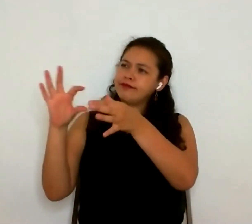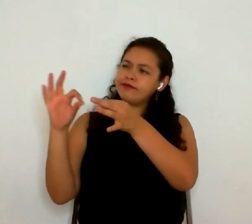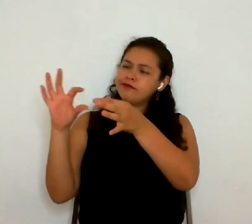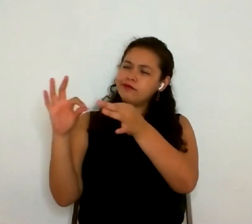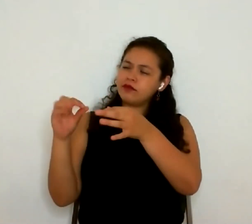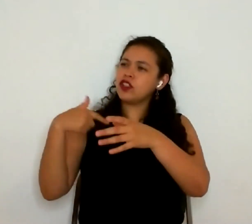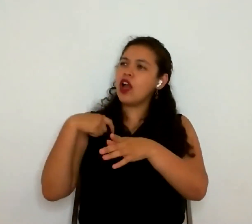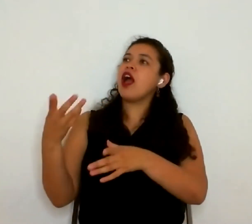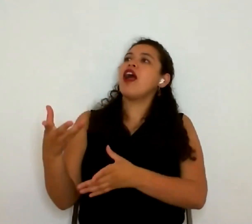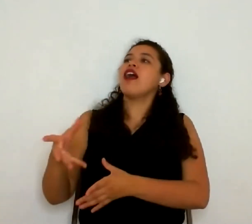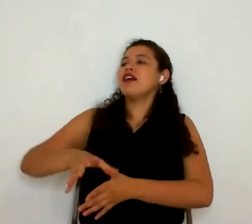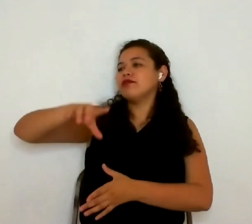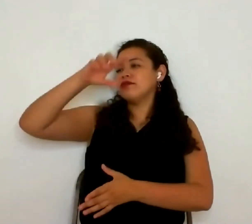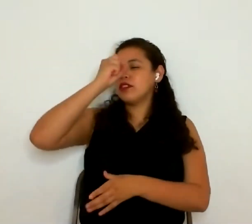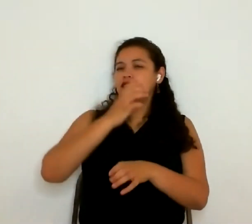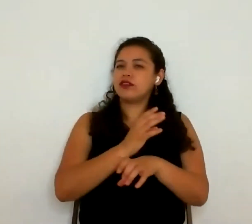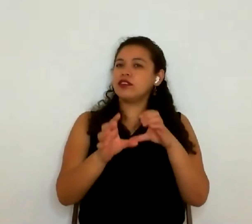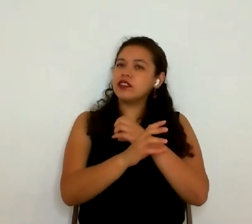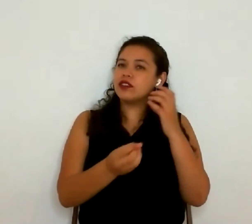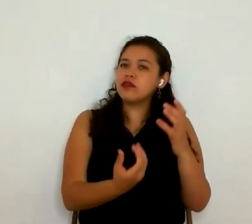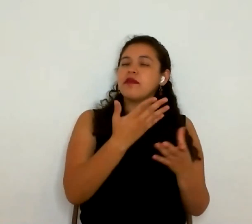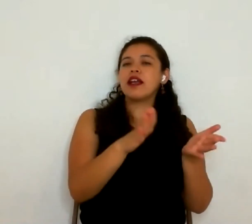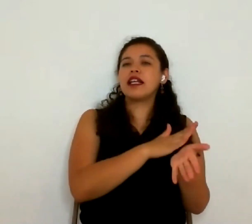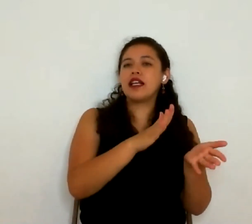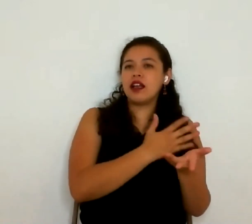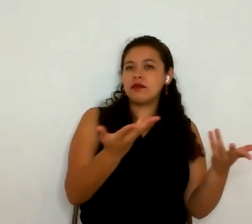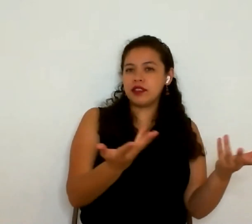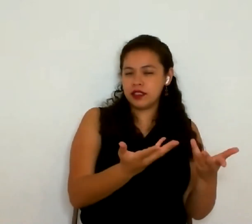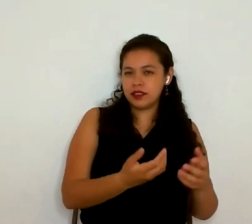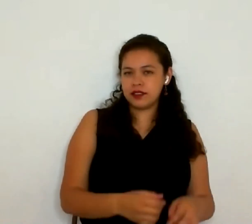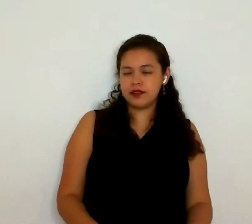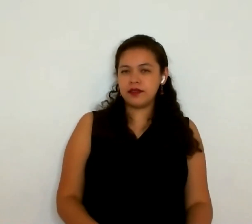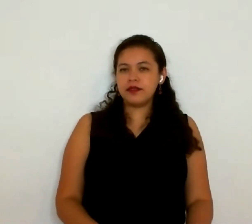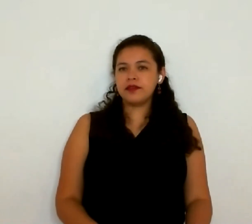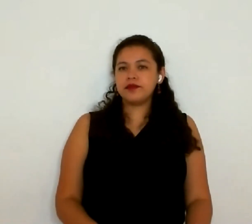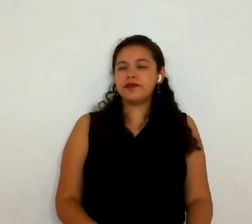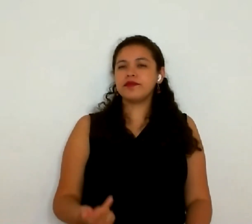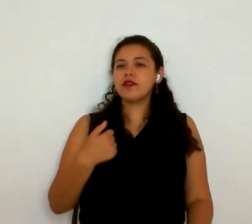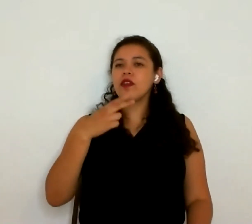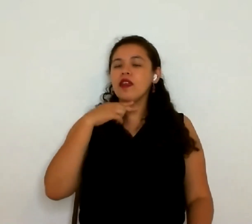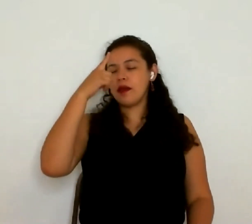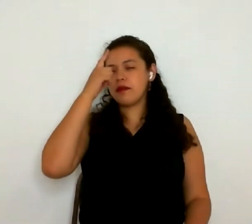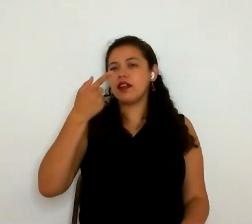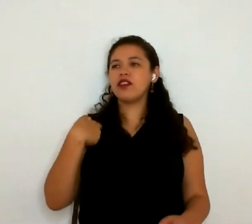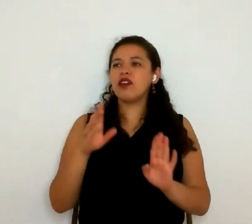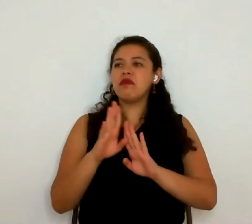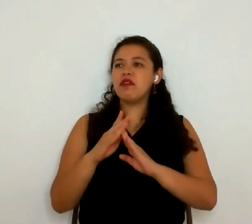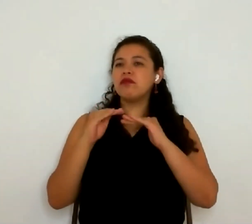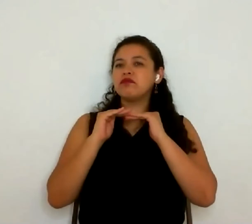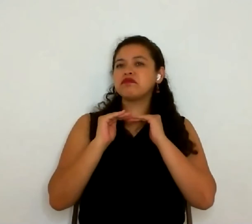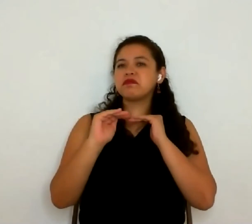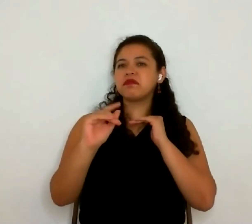innovar o hacer algunos cambios que me puedan servir para no quedarme como estancada entonces